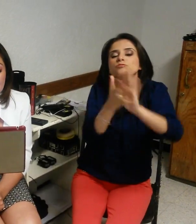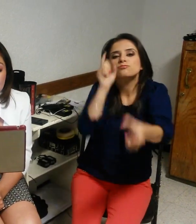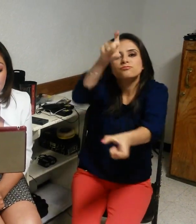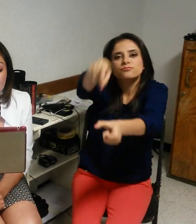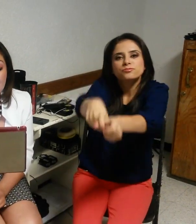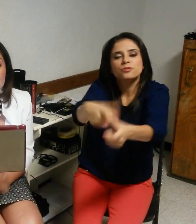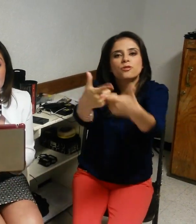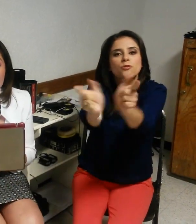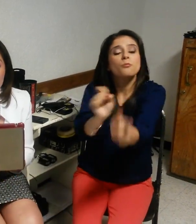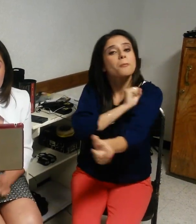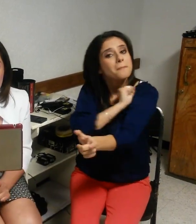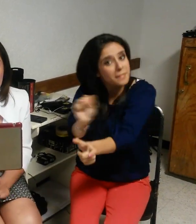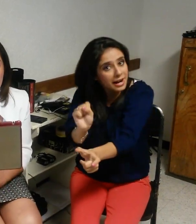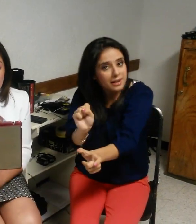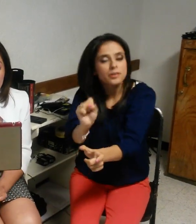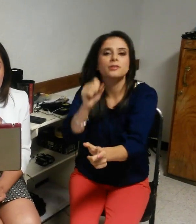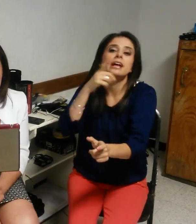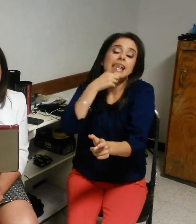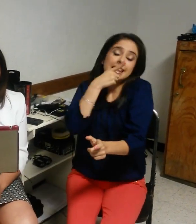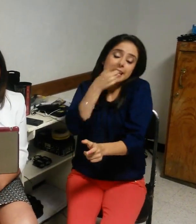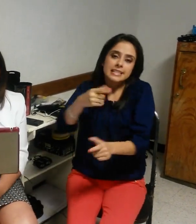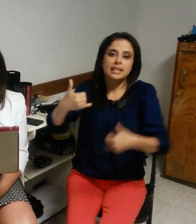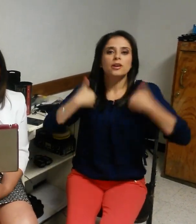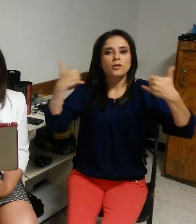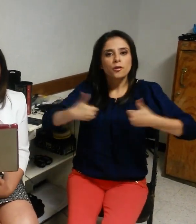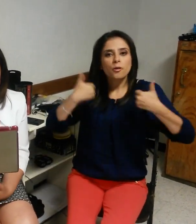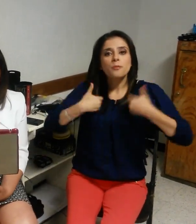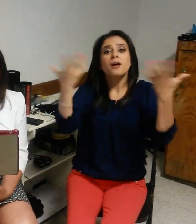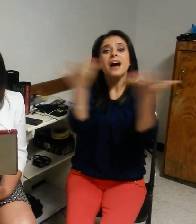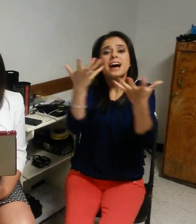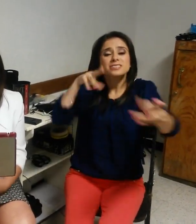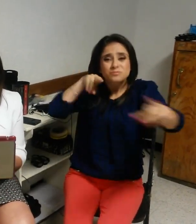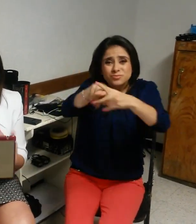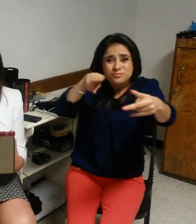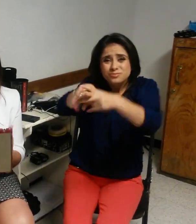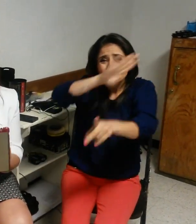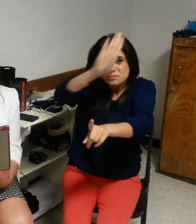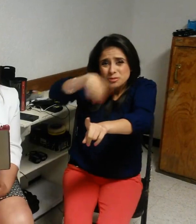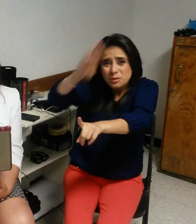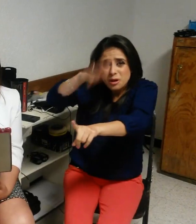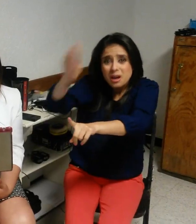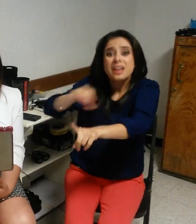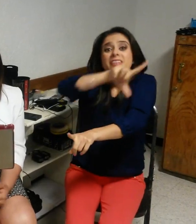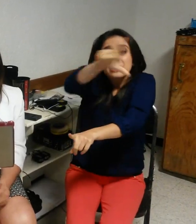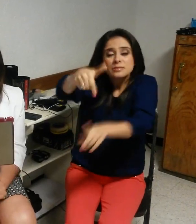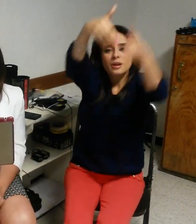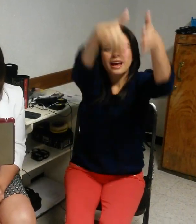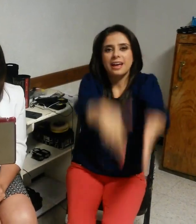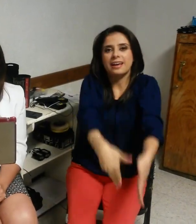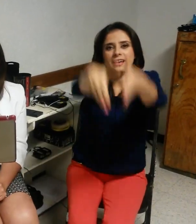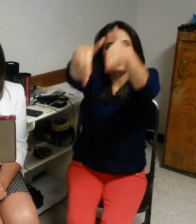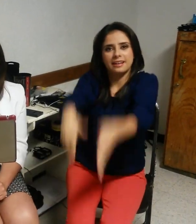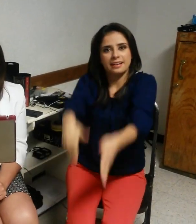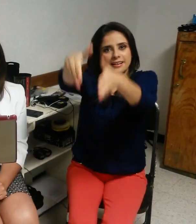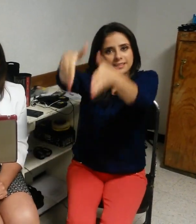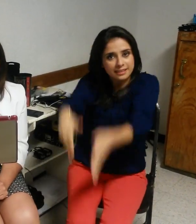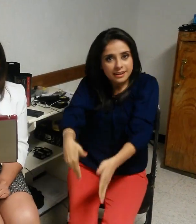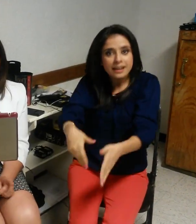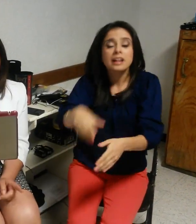organizado. Se sospecha que los jóvenes fueron asesinados y luego enterrados. Los alumnos